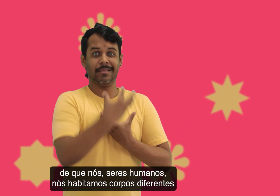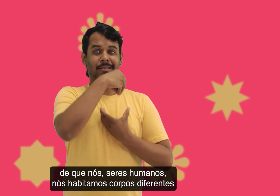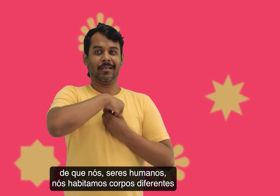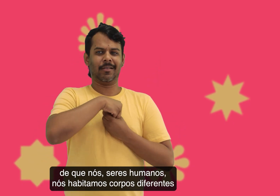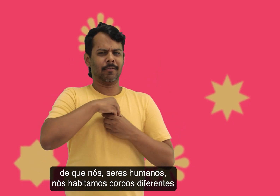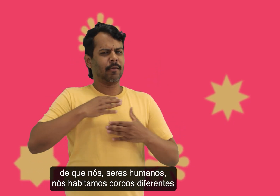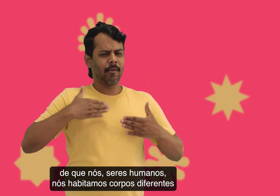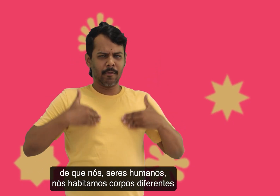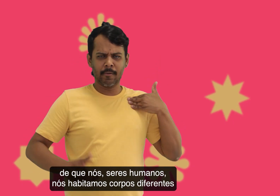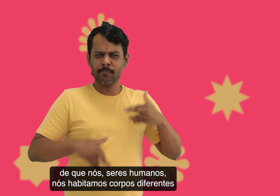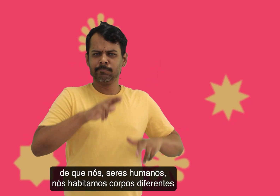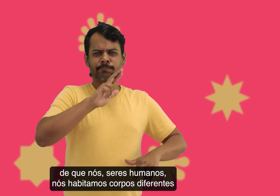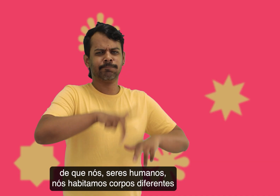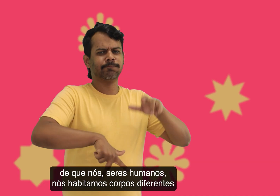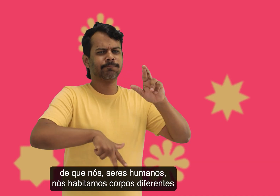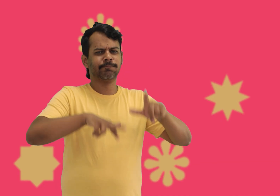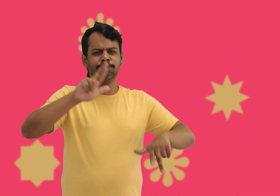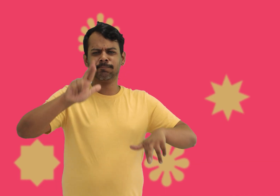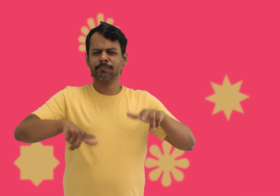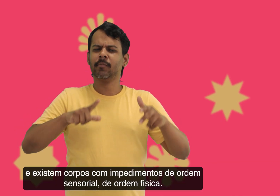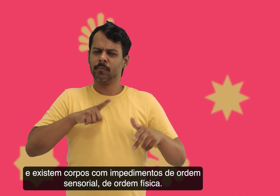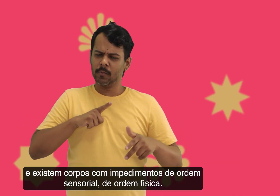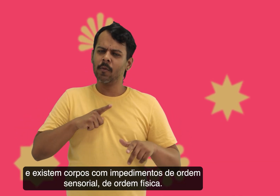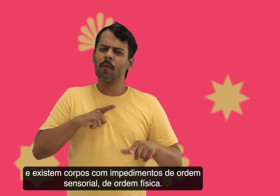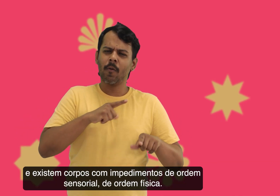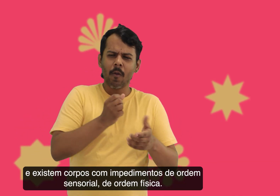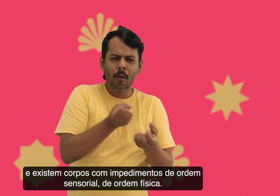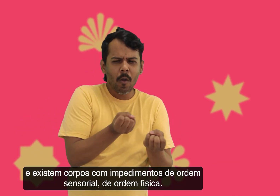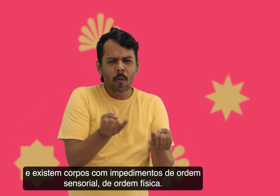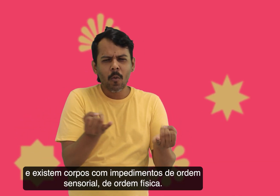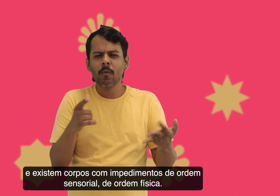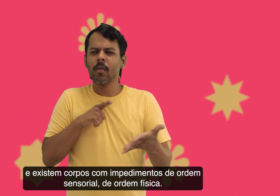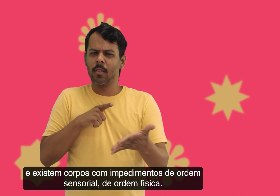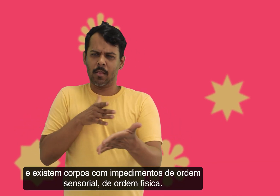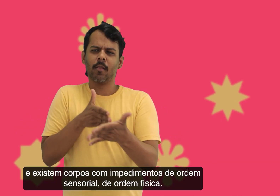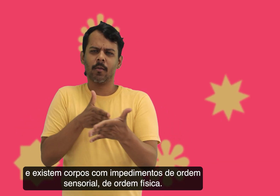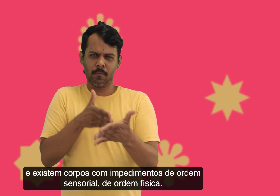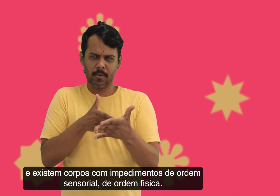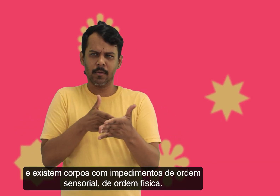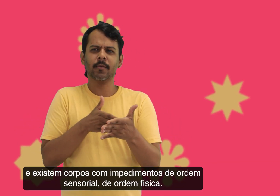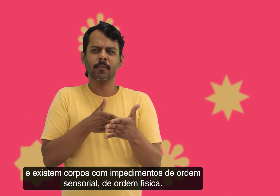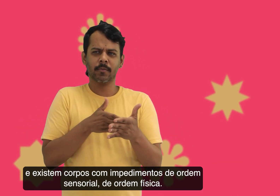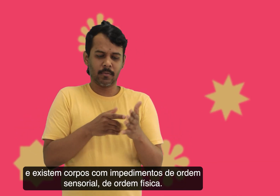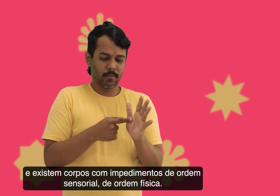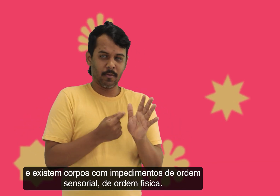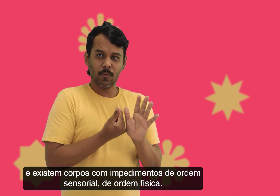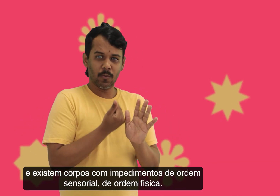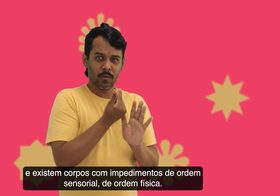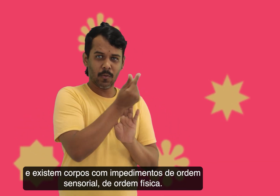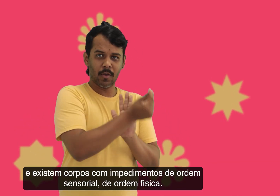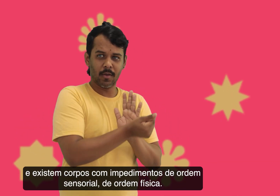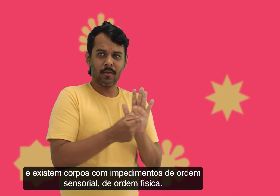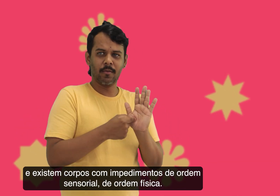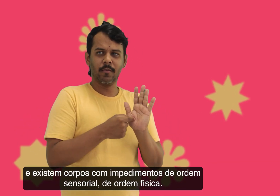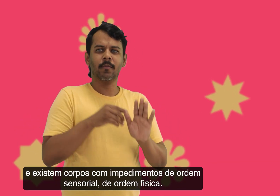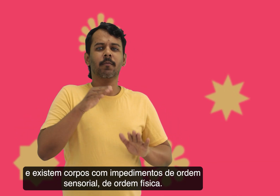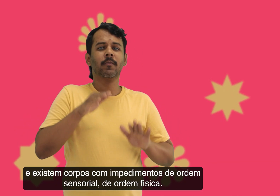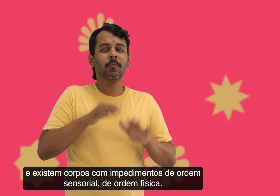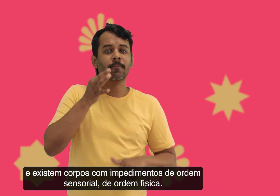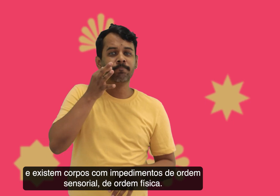humanos, né, nós habitamos corpos diferentes. E existem corpos com impedimentos, de ordem sensorial, de ordem